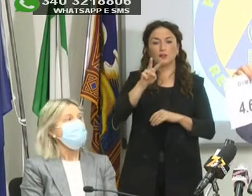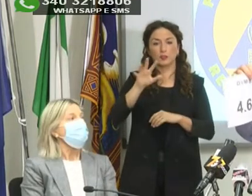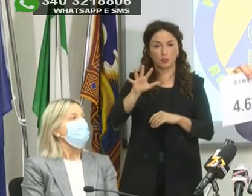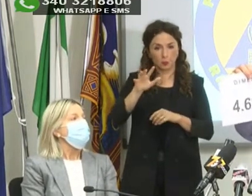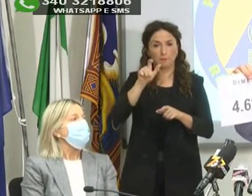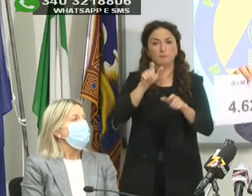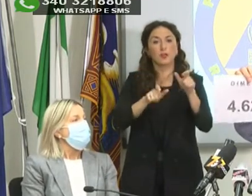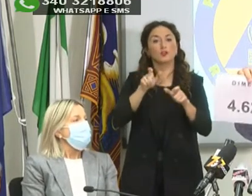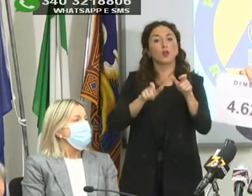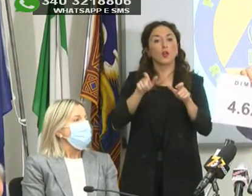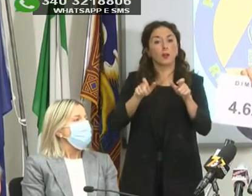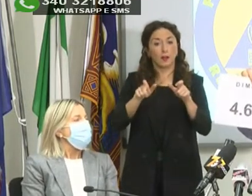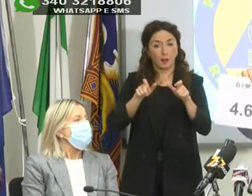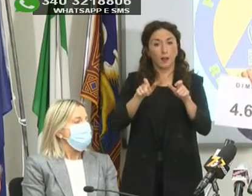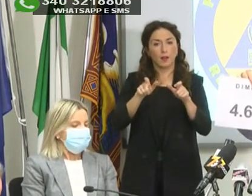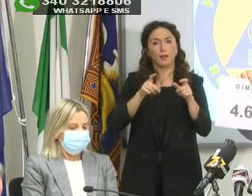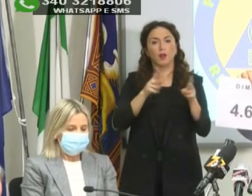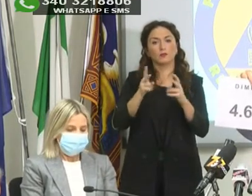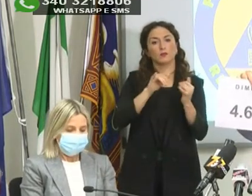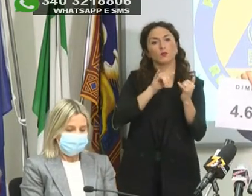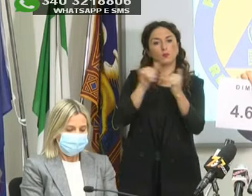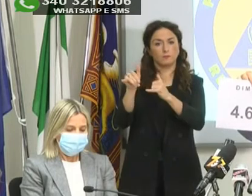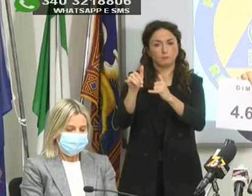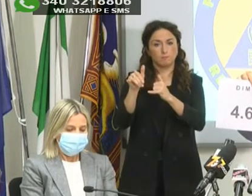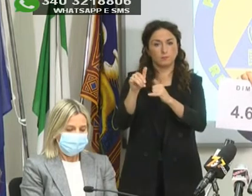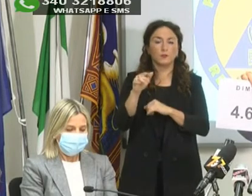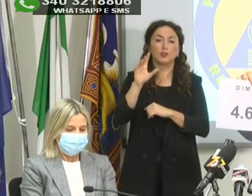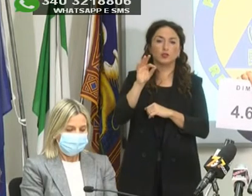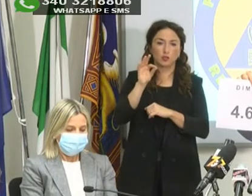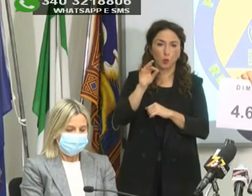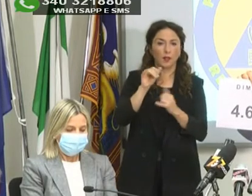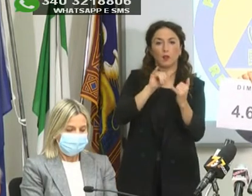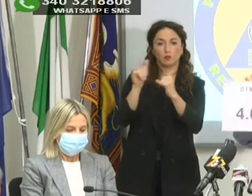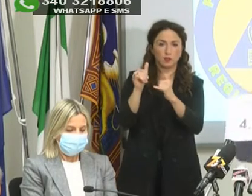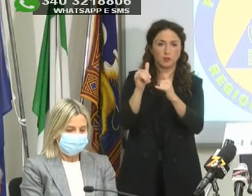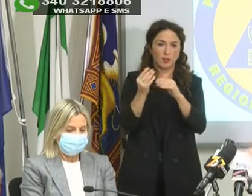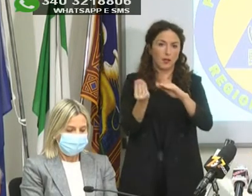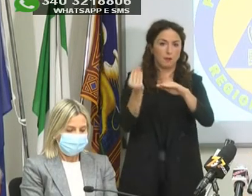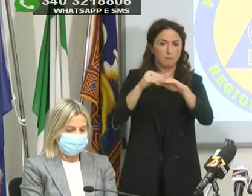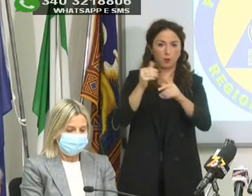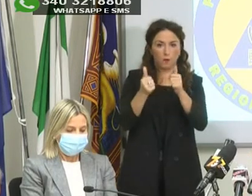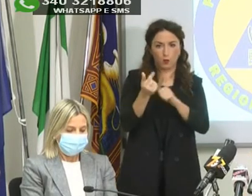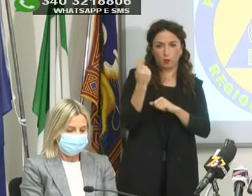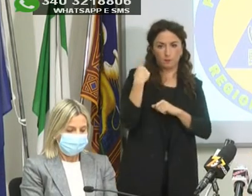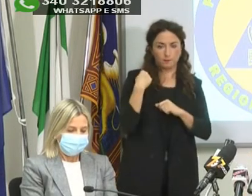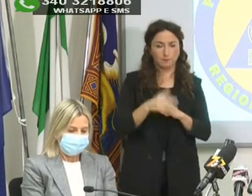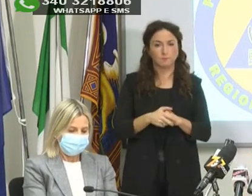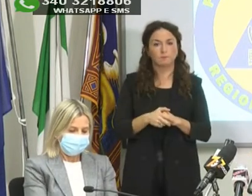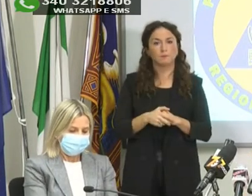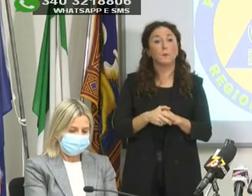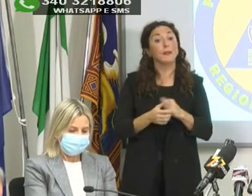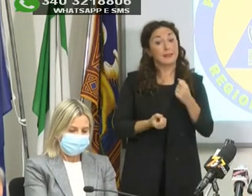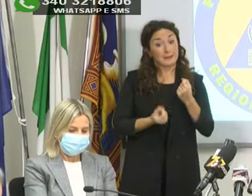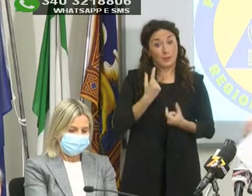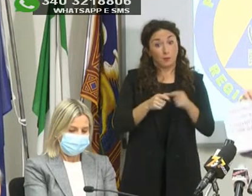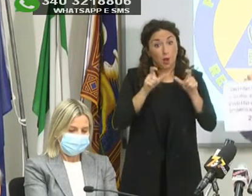4.625 sono i dimessi, 50 dimessi nelle ultime 24 ore. Allora, i